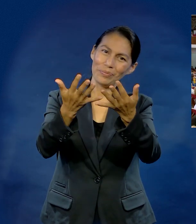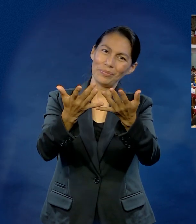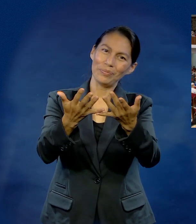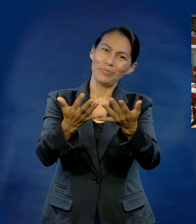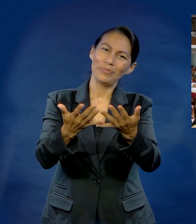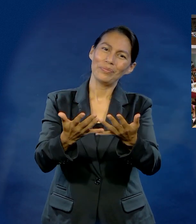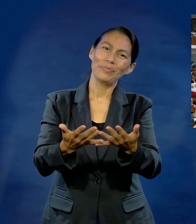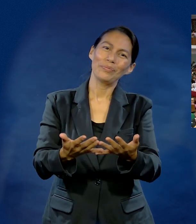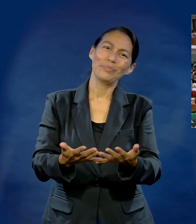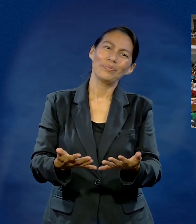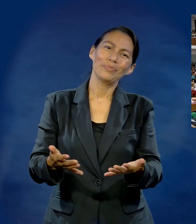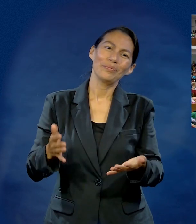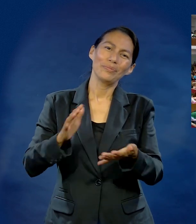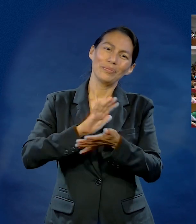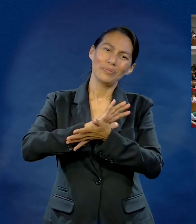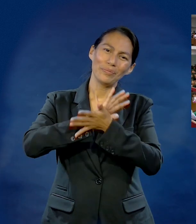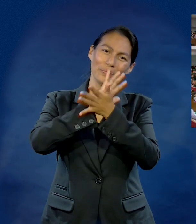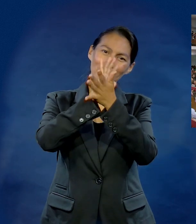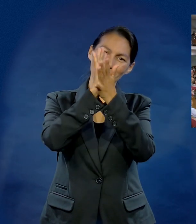cambiará.